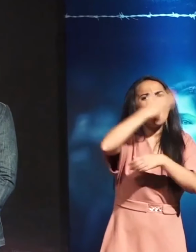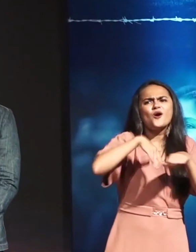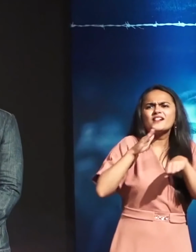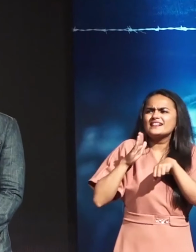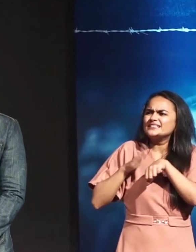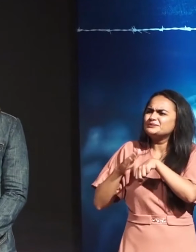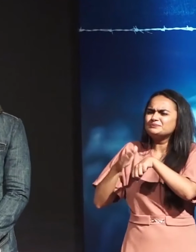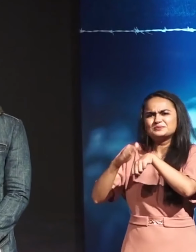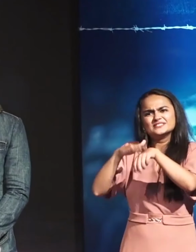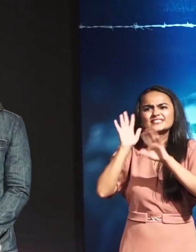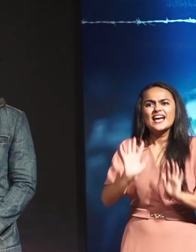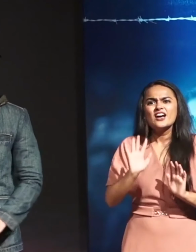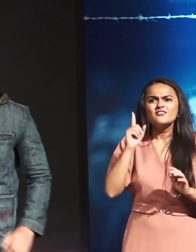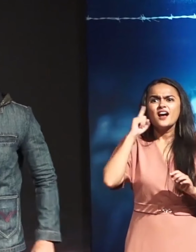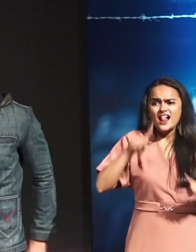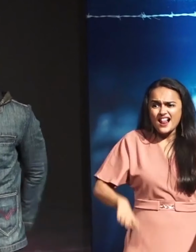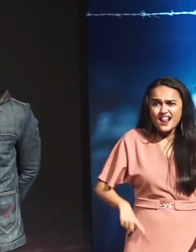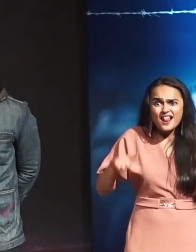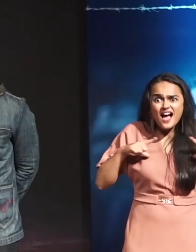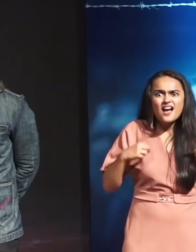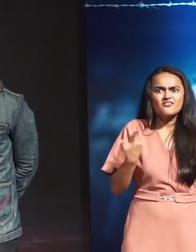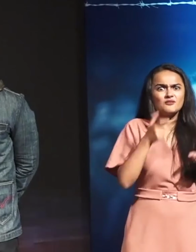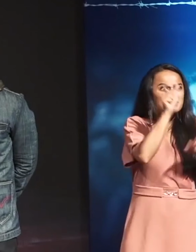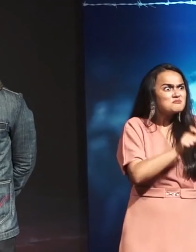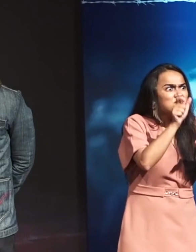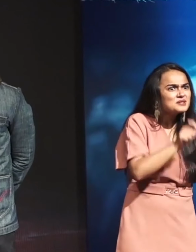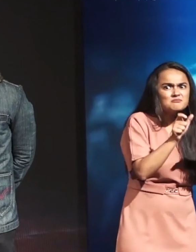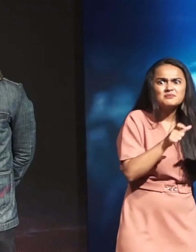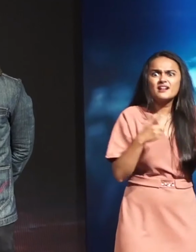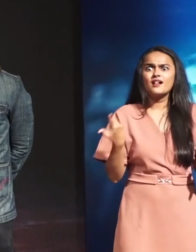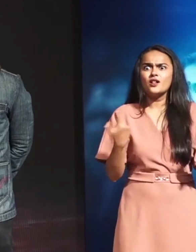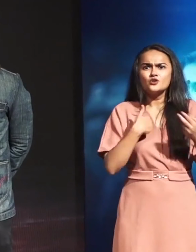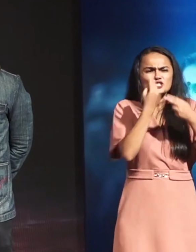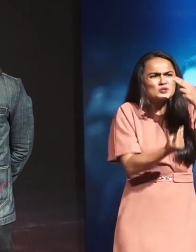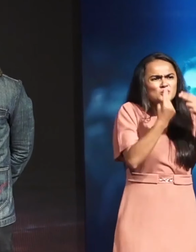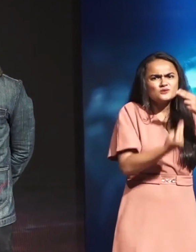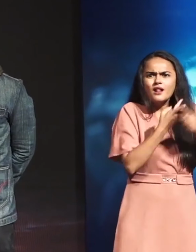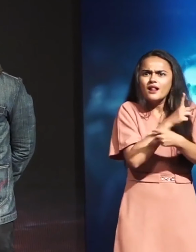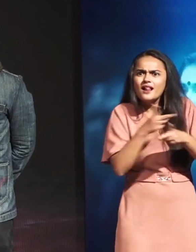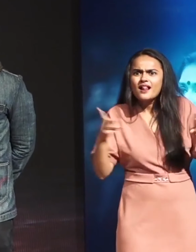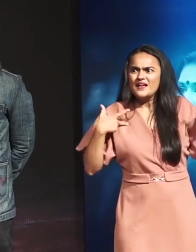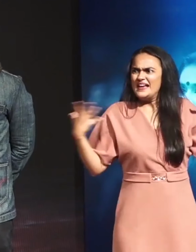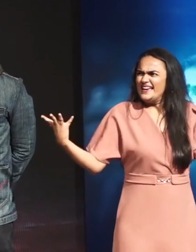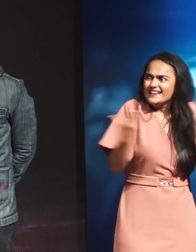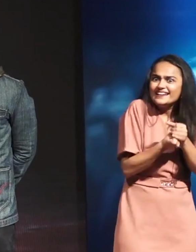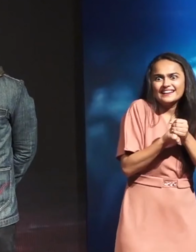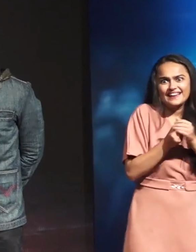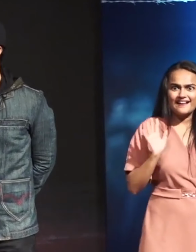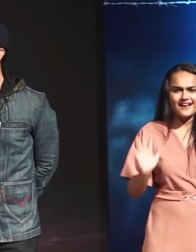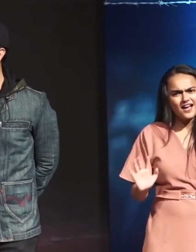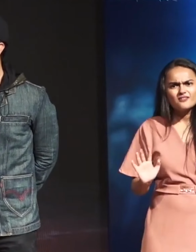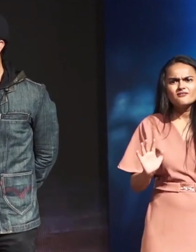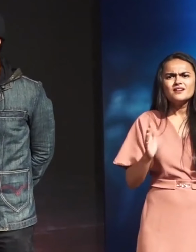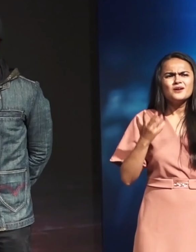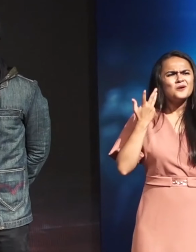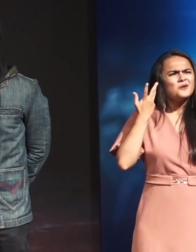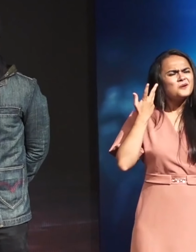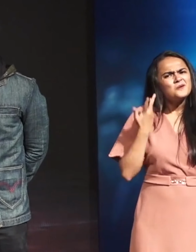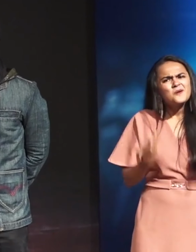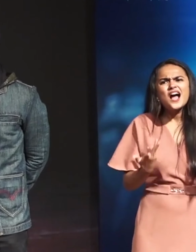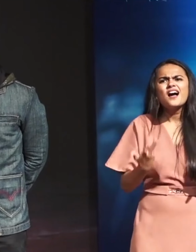रिसर्च अबाउट लाइड अबाउट पीपल अबाउट स्टोरी-2 गैदर ए वाई